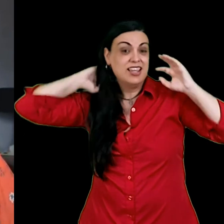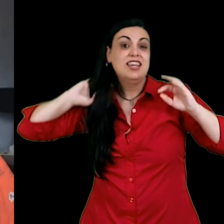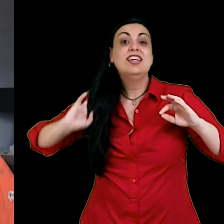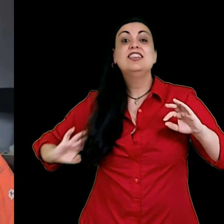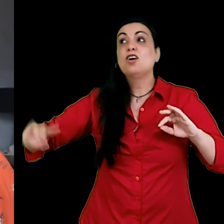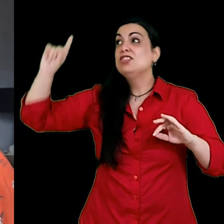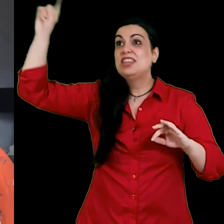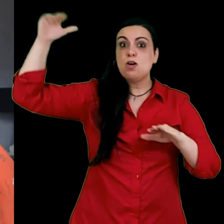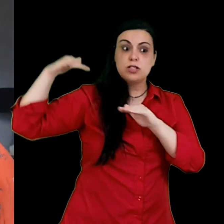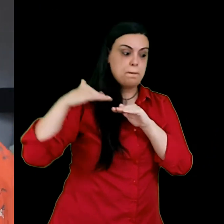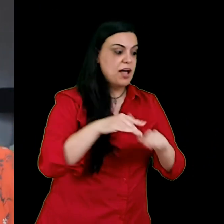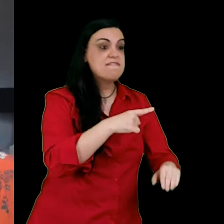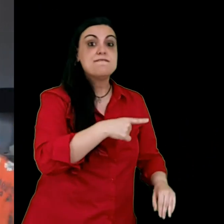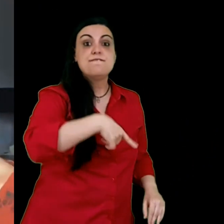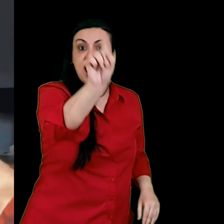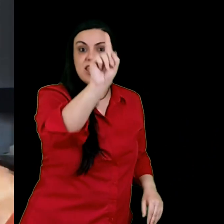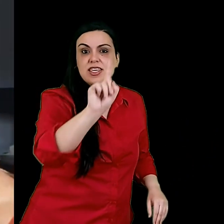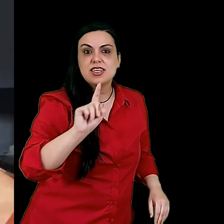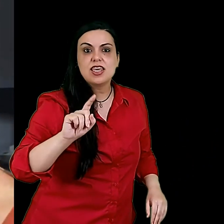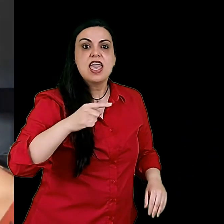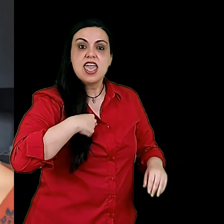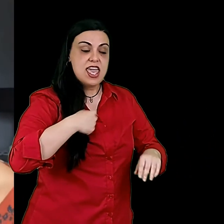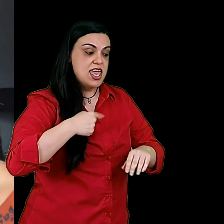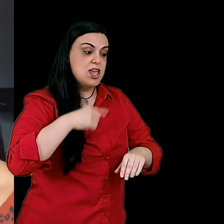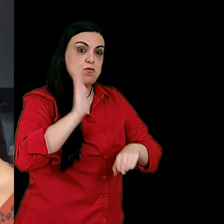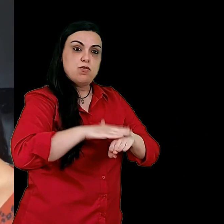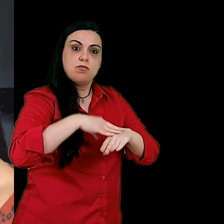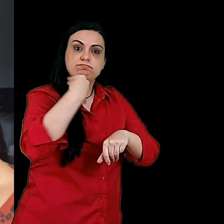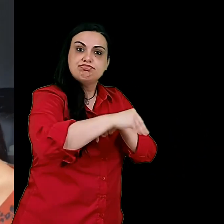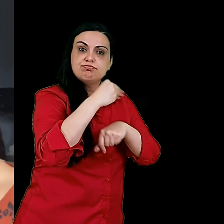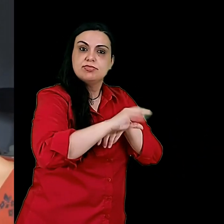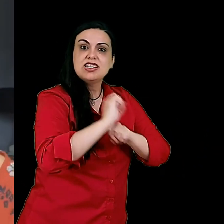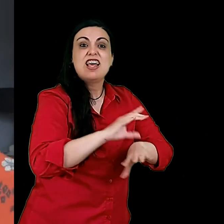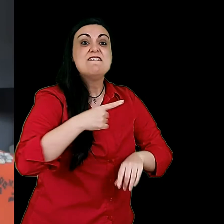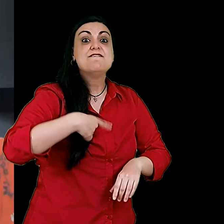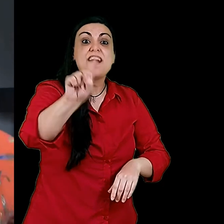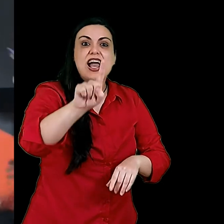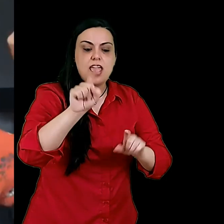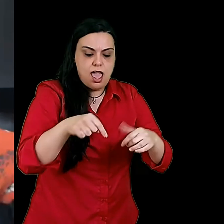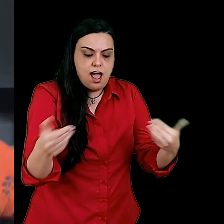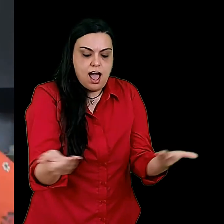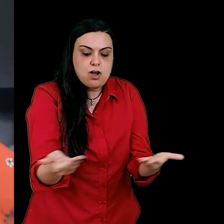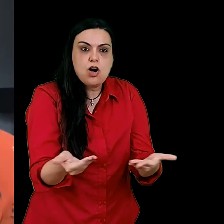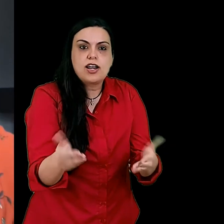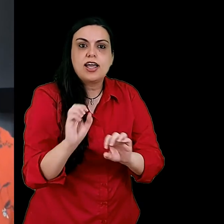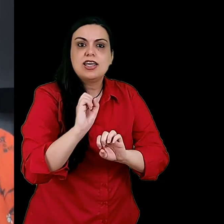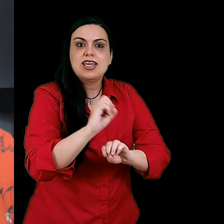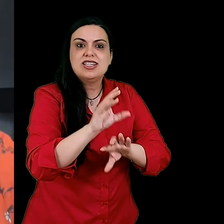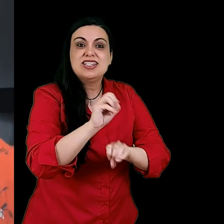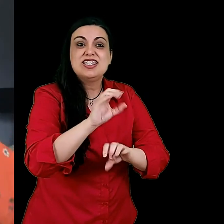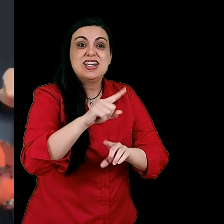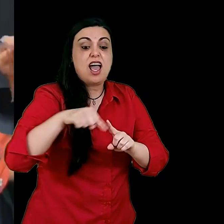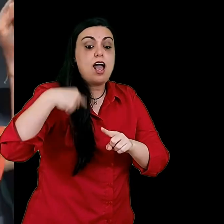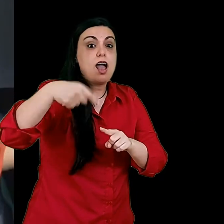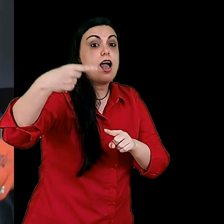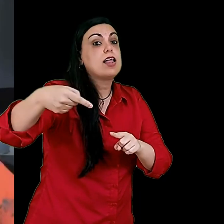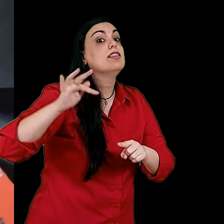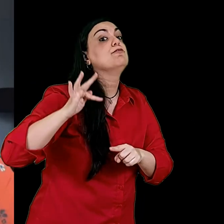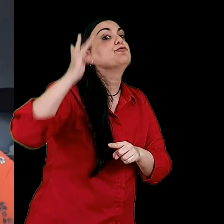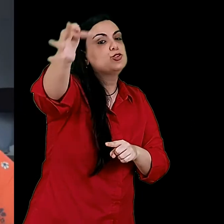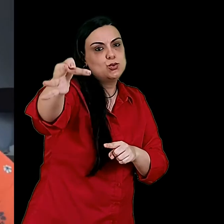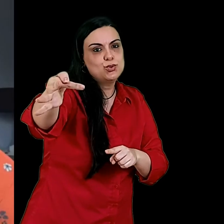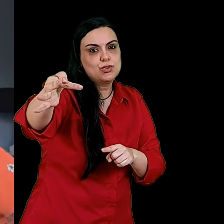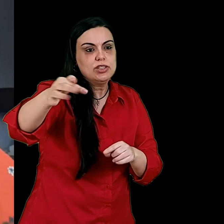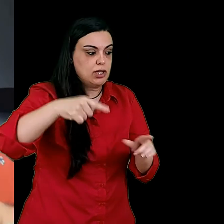aqui. Portanto, vai, disse o Senhor a Moisés, e eu serei com a tua boca e te ensinarei. O vai é agora, o ensinarei